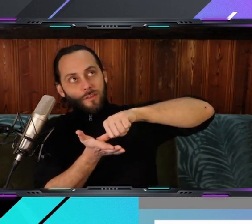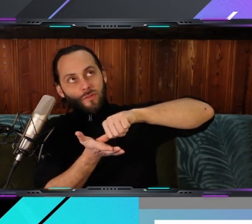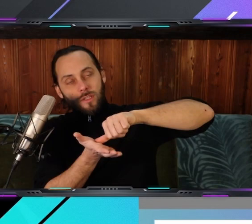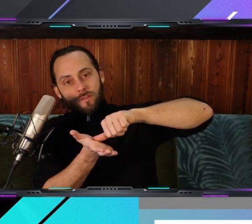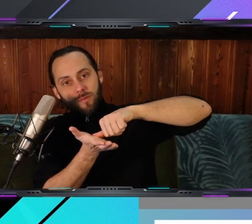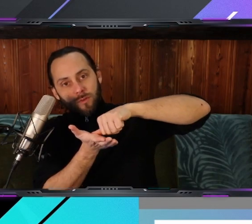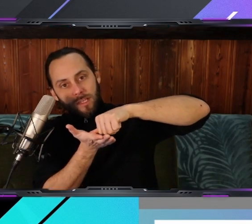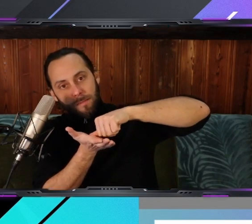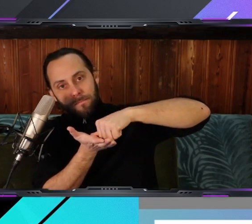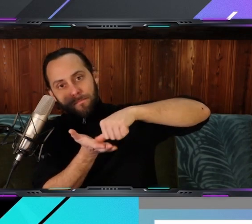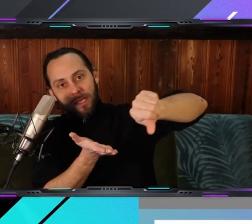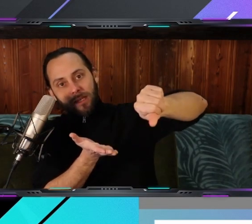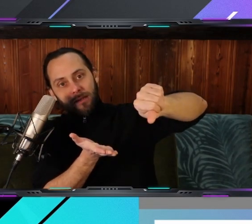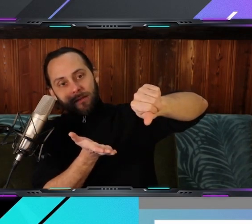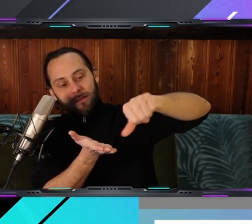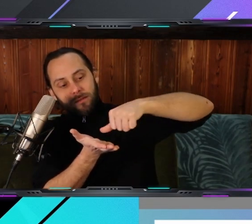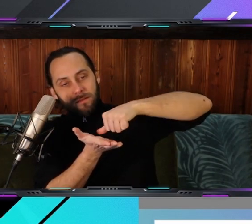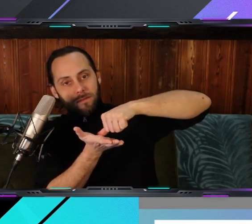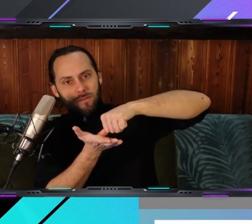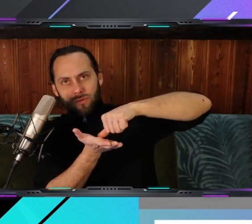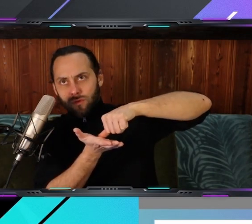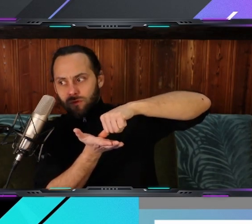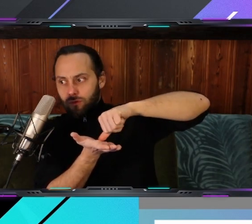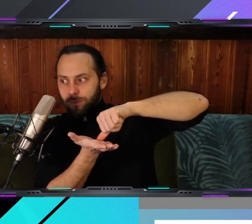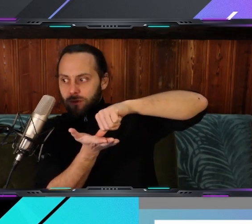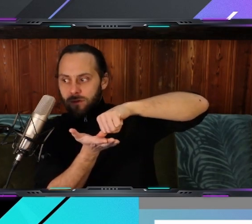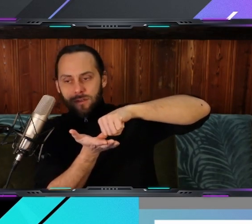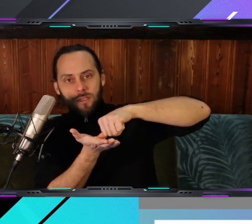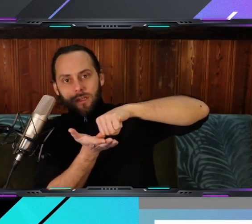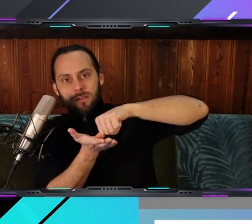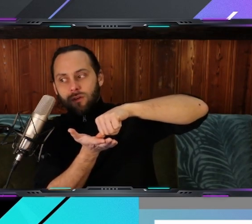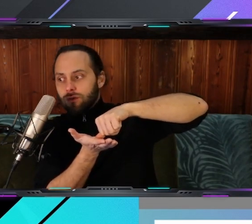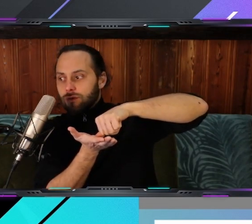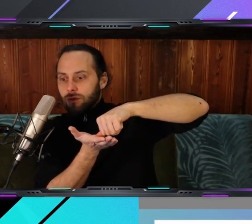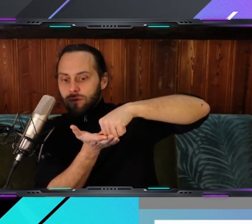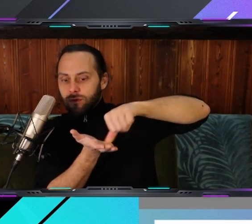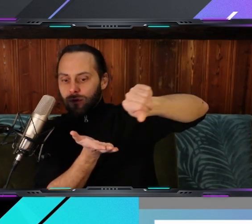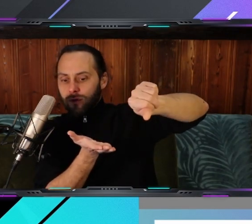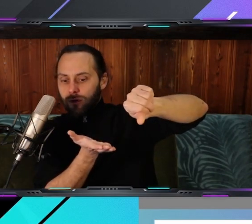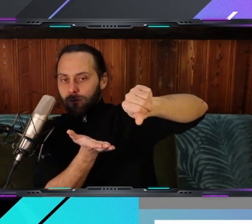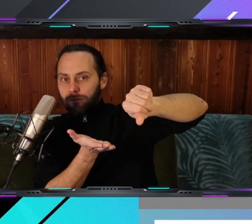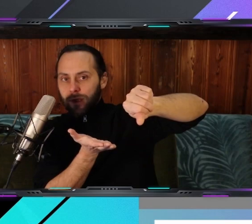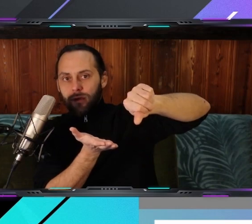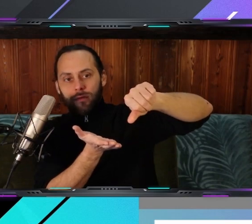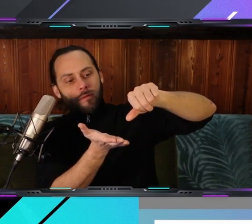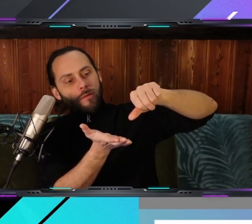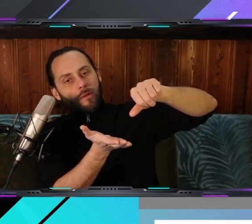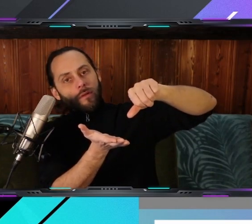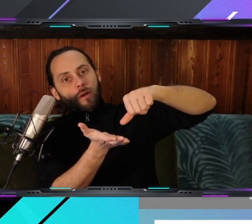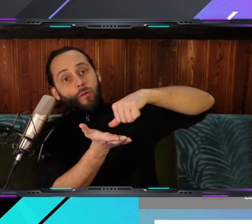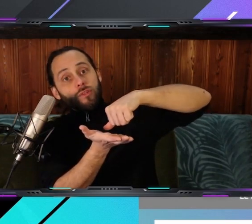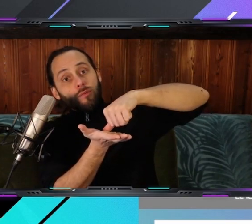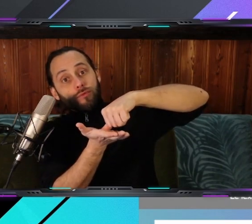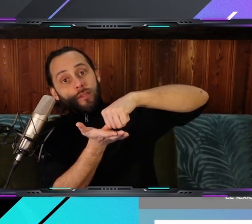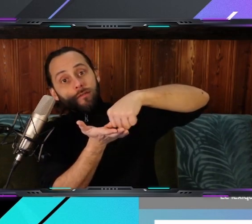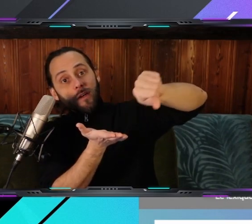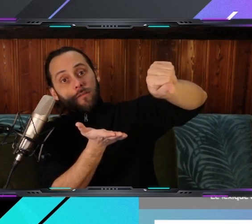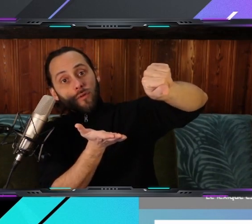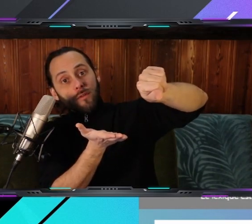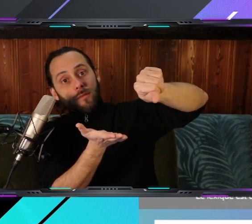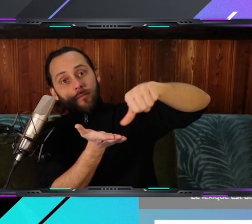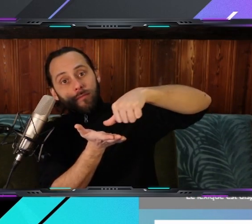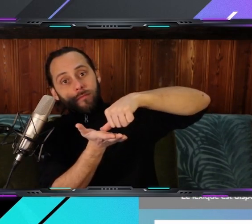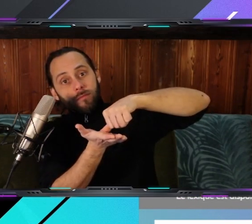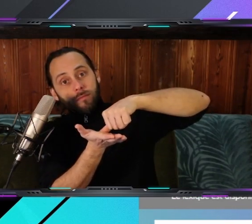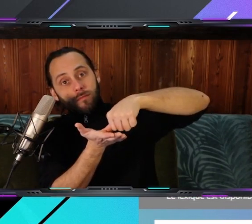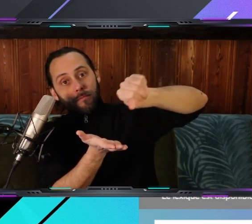Alors, je crois que j'avais déjà montré. Il y a payer. Je pense que ce signe est assez connu. Payer. Hein, où c'est le pouce qui vient